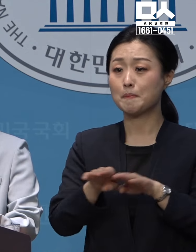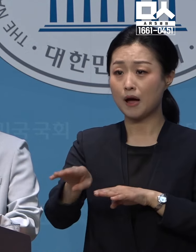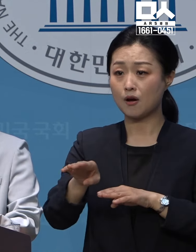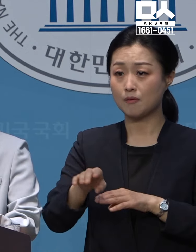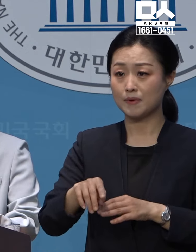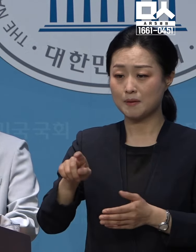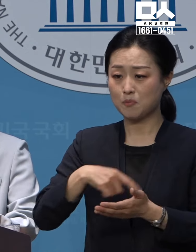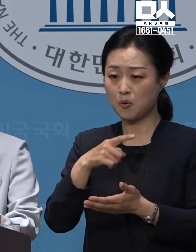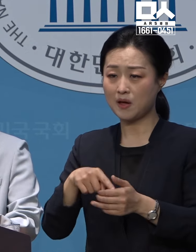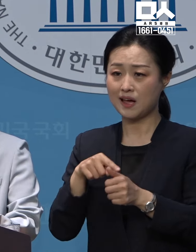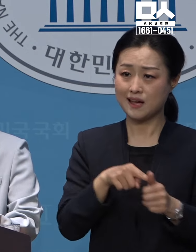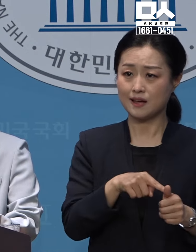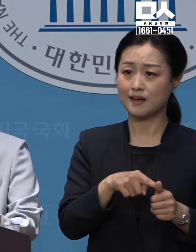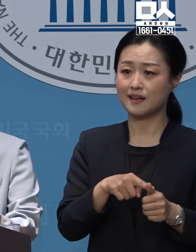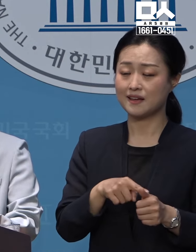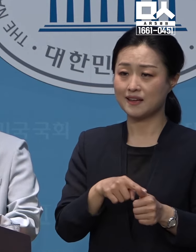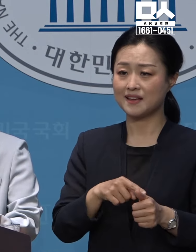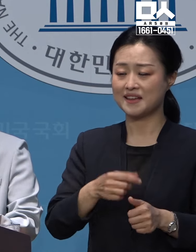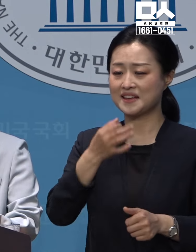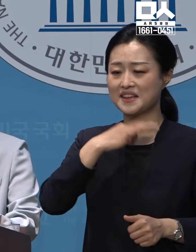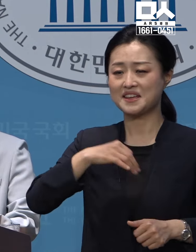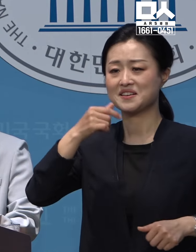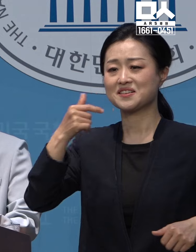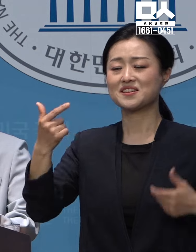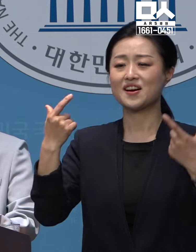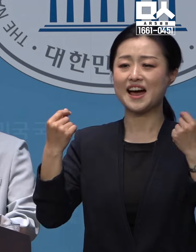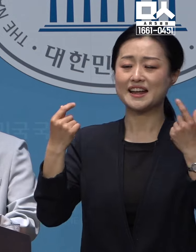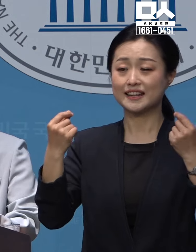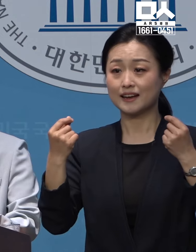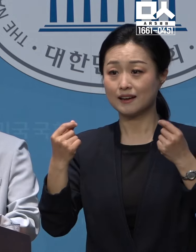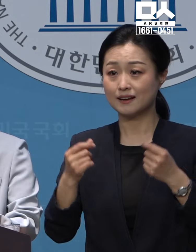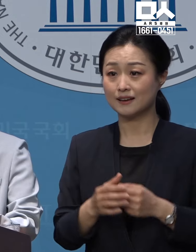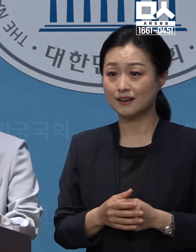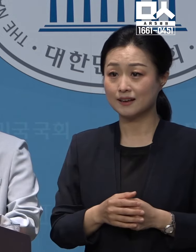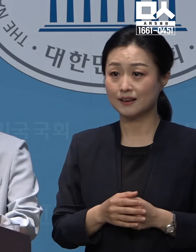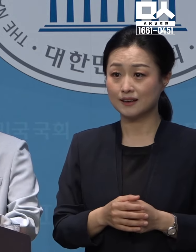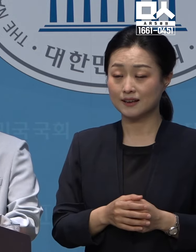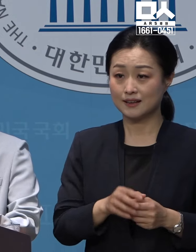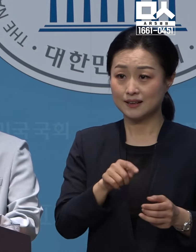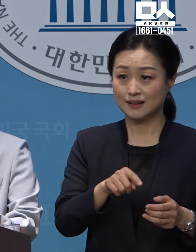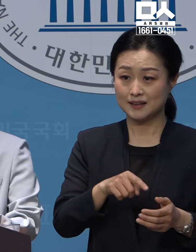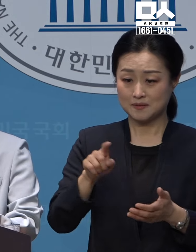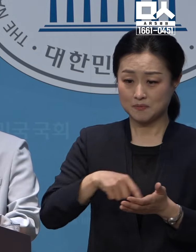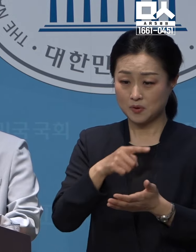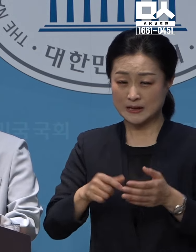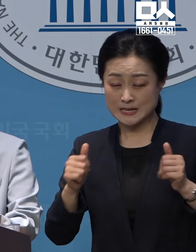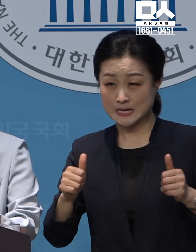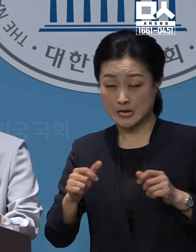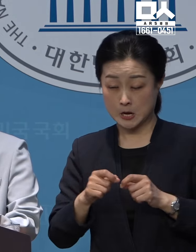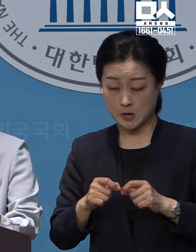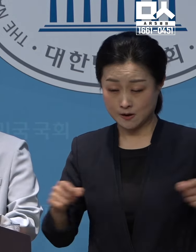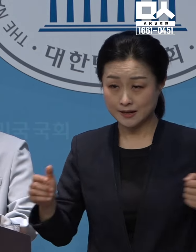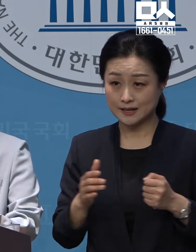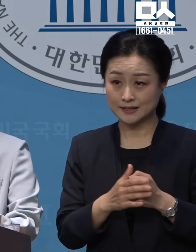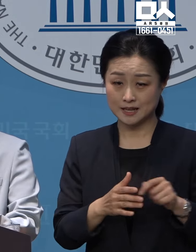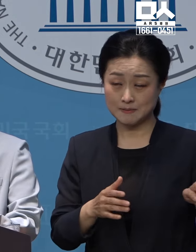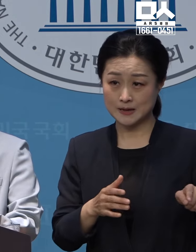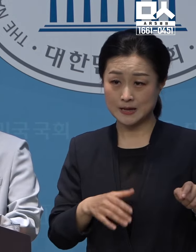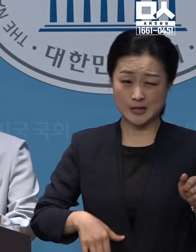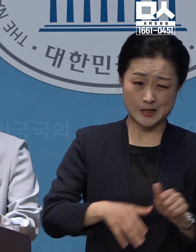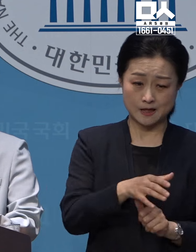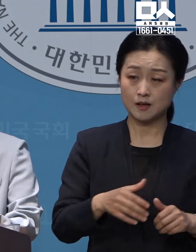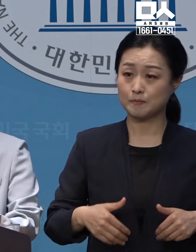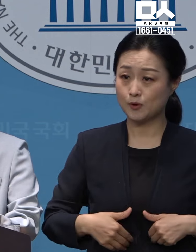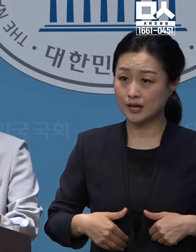손배 폭탄이 특효약 손배 소송을 오래 끌어서 가정을 망쳐야 한다 쌍욕 전 노조는 자살